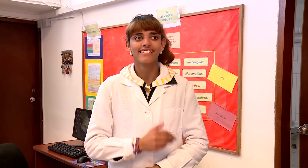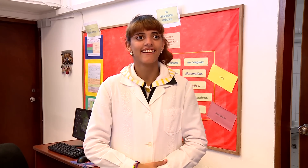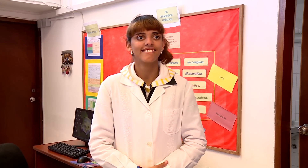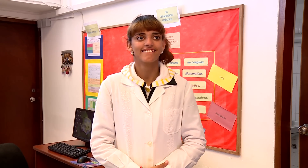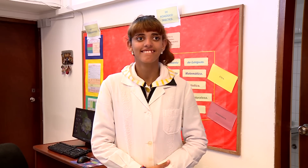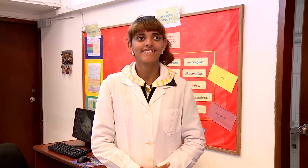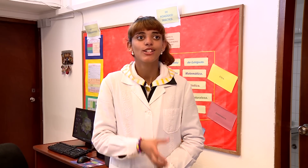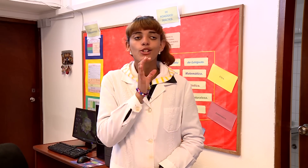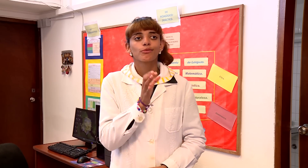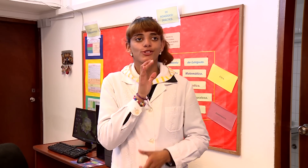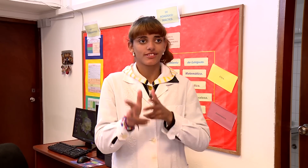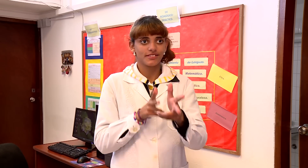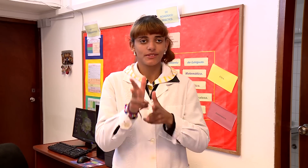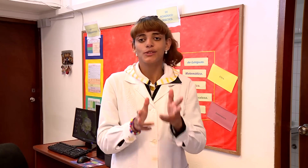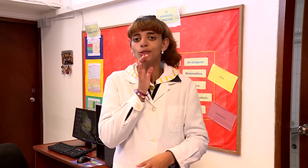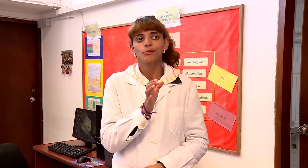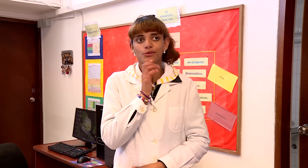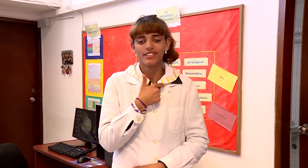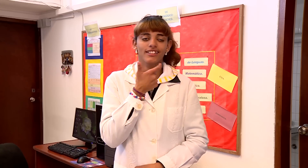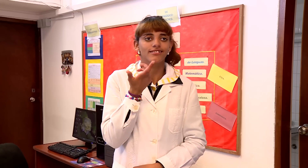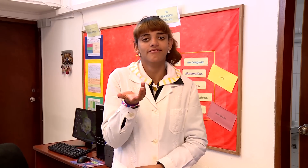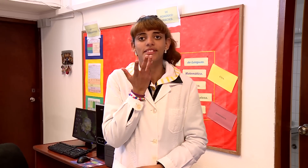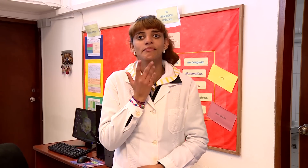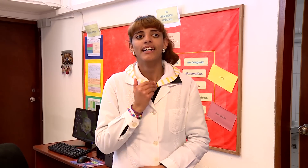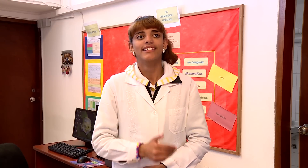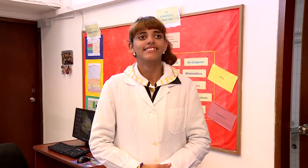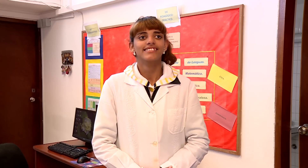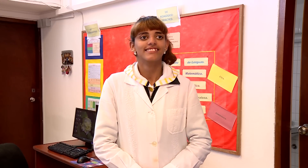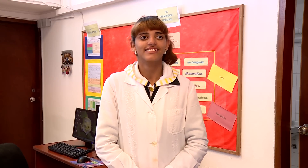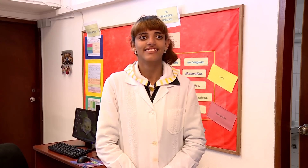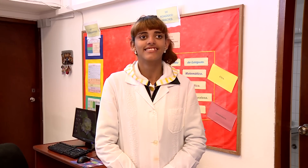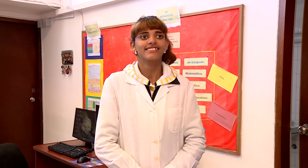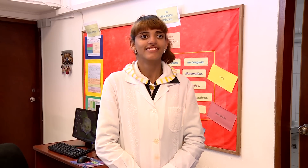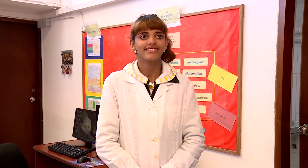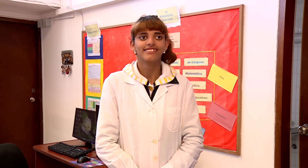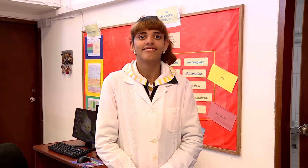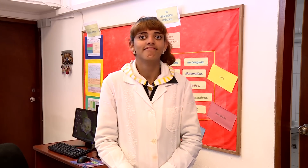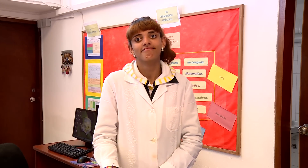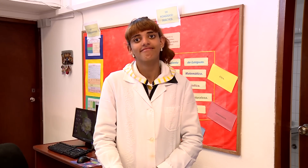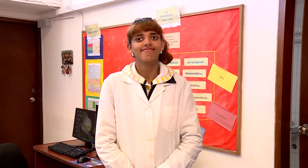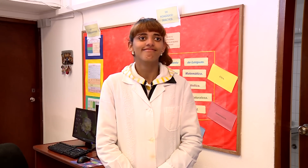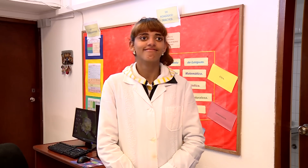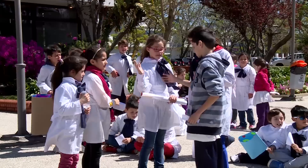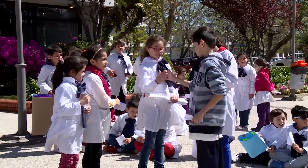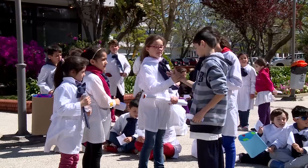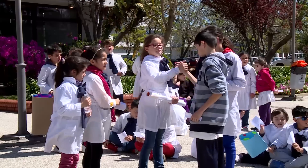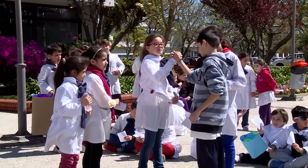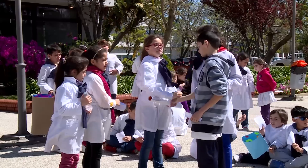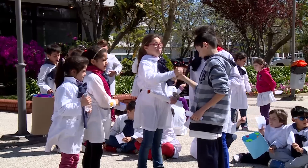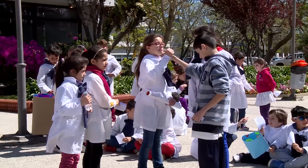comunica conmigo, pero en la escuela me encanta estar en la escuela. Nos divertimos, hacemos chistes, nos reímos con nuestros amigos.